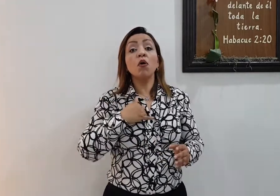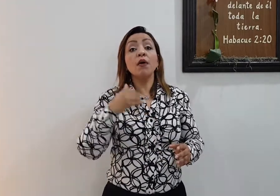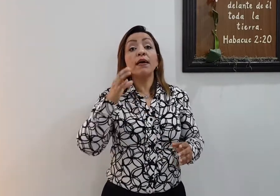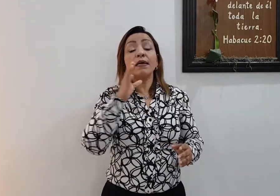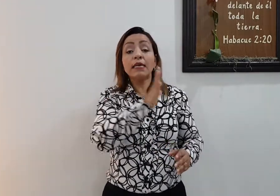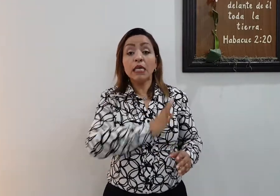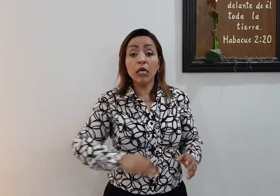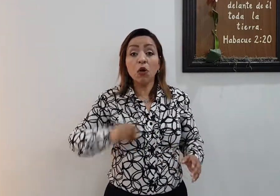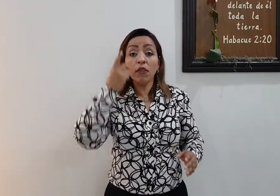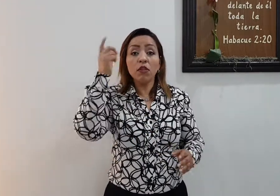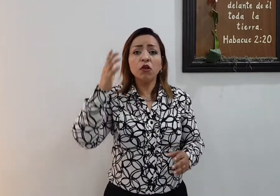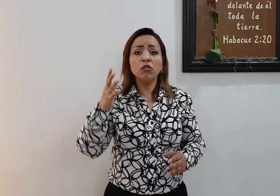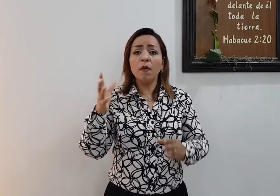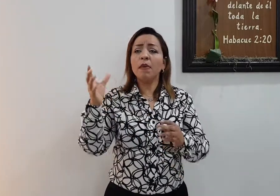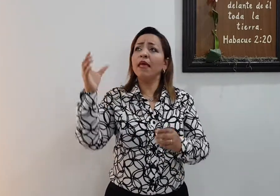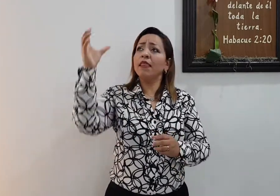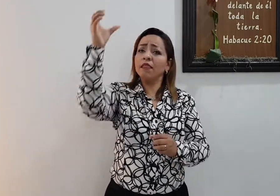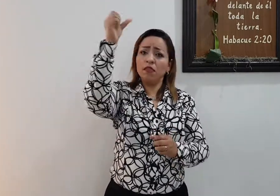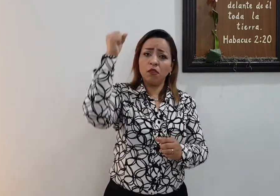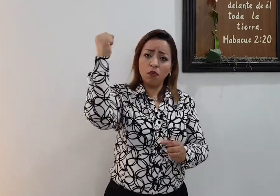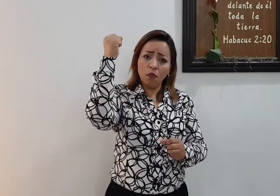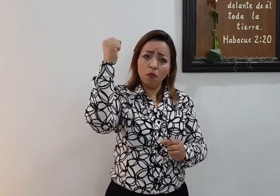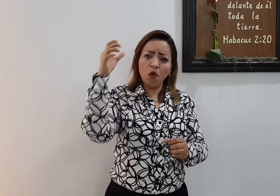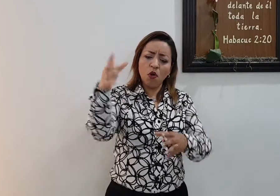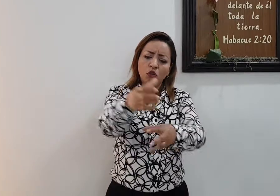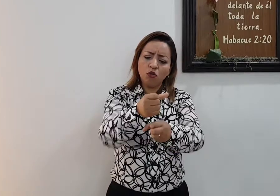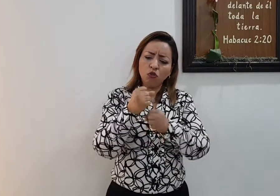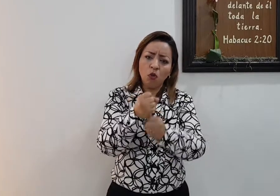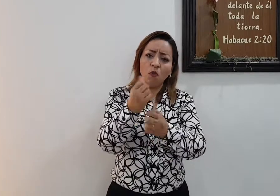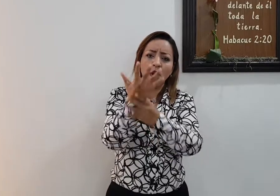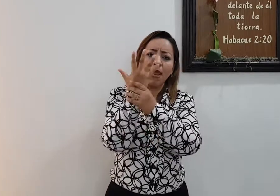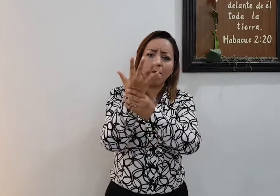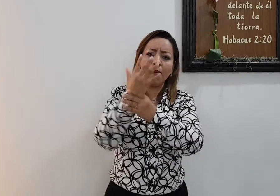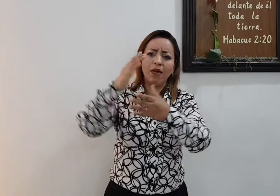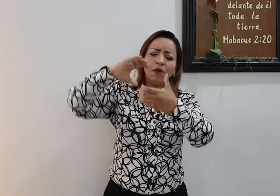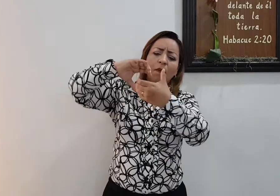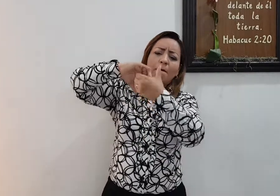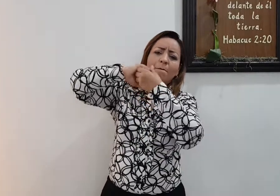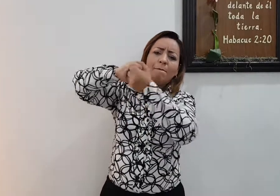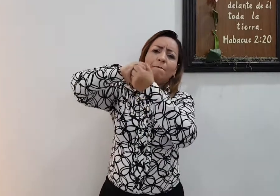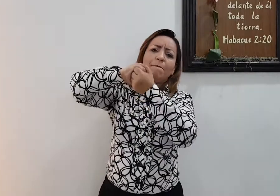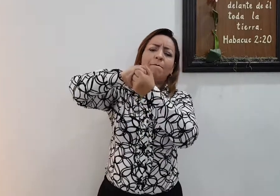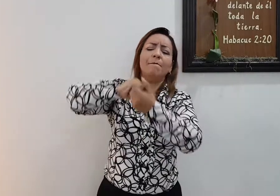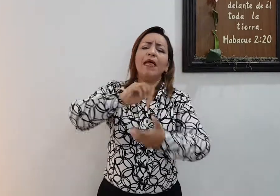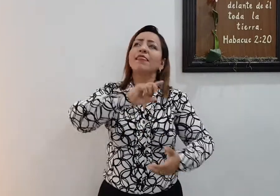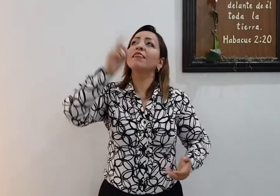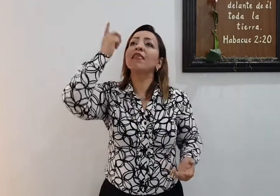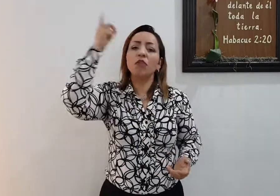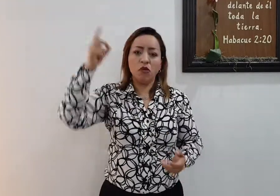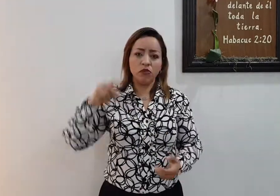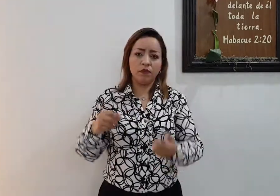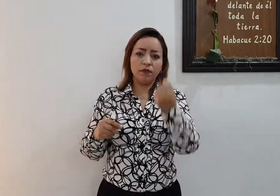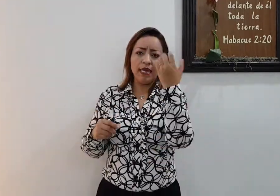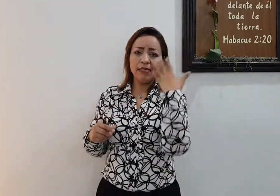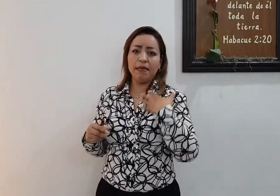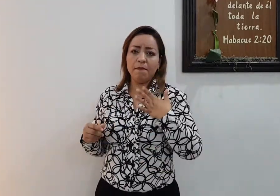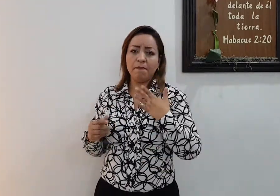quedó atrás. Solamente tengo el presente para disfrutarlo en compañía de Dios, mi Padre. Hoy viviré para